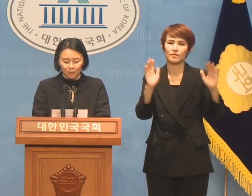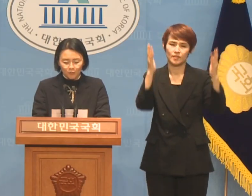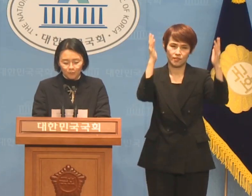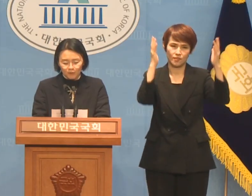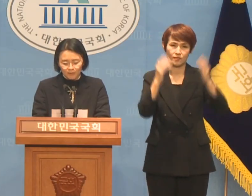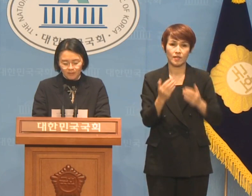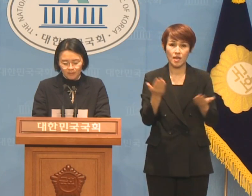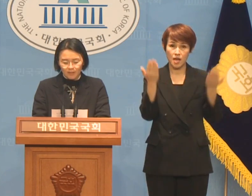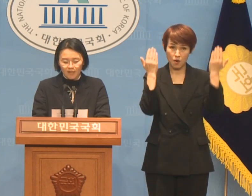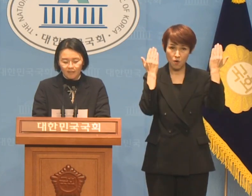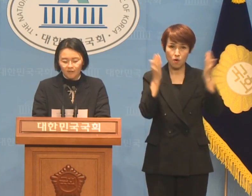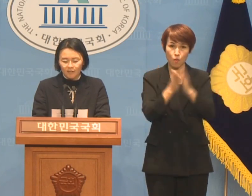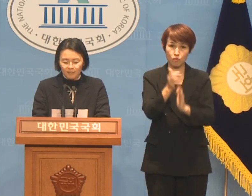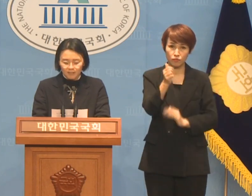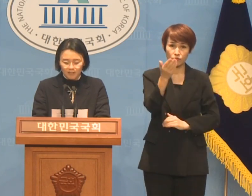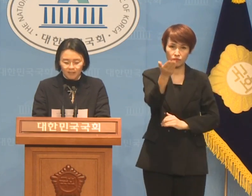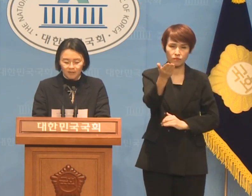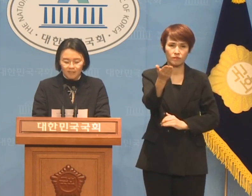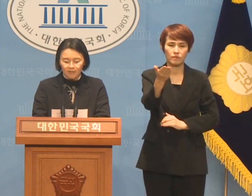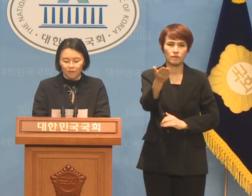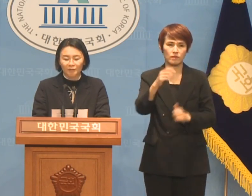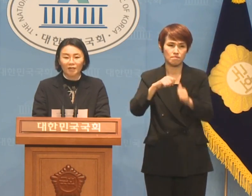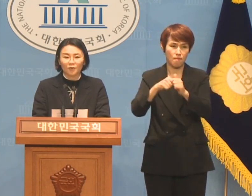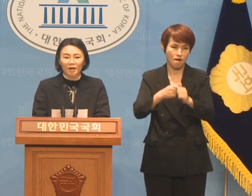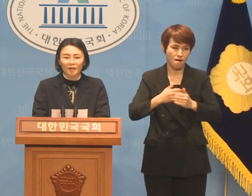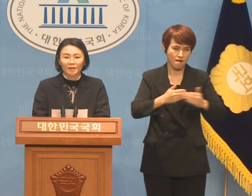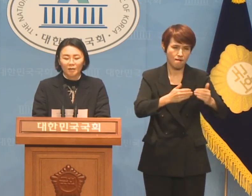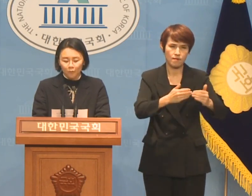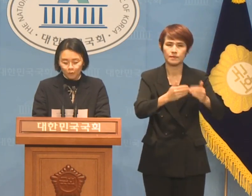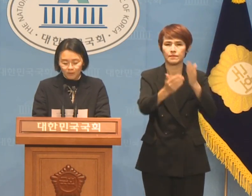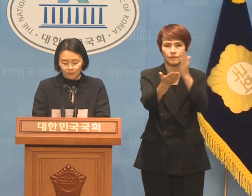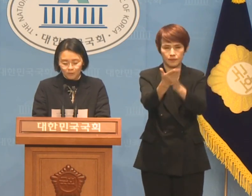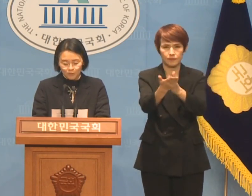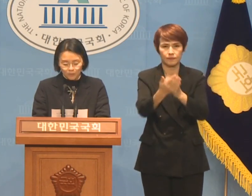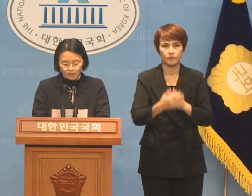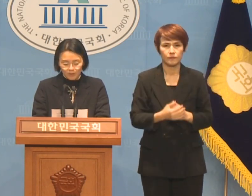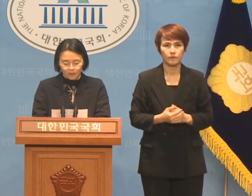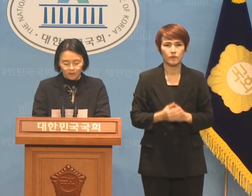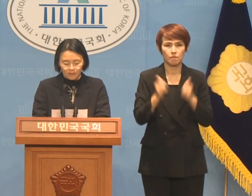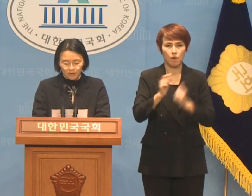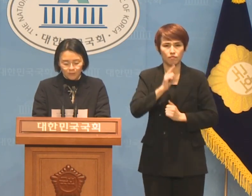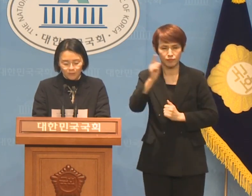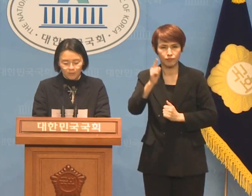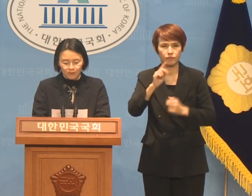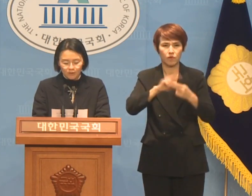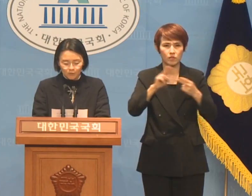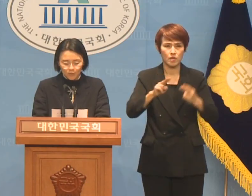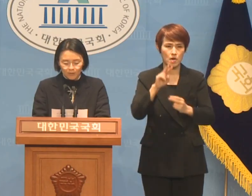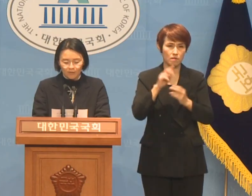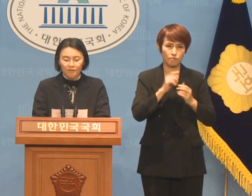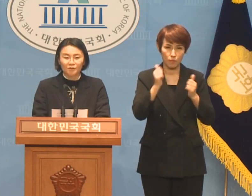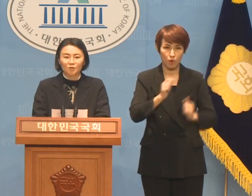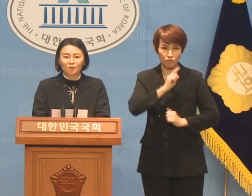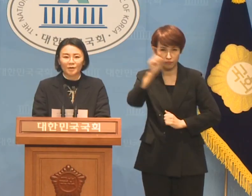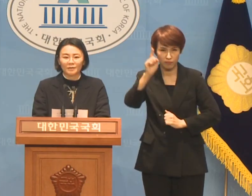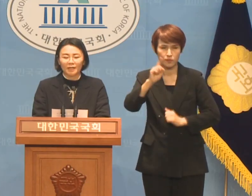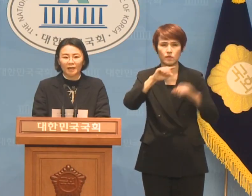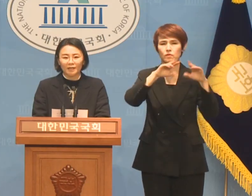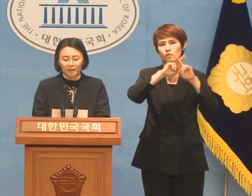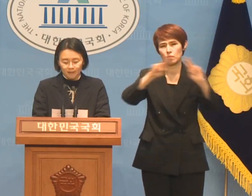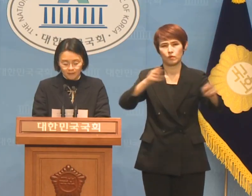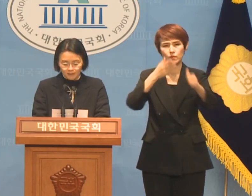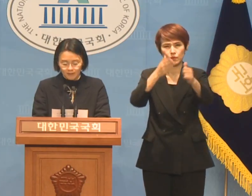학교 본부는 즉각적인 징계 절차 중단과 모든 소송, 형사 고소를 취소할 것을